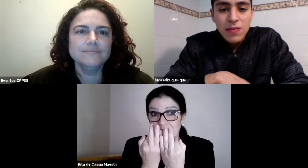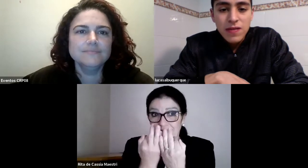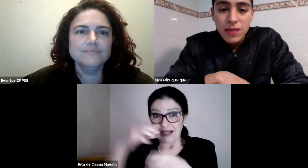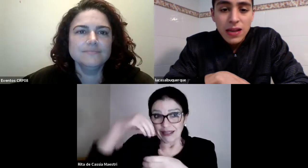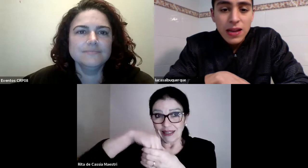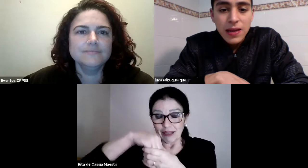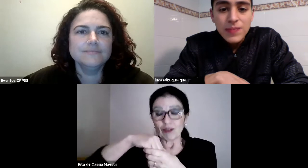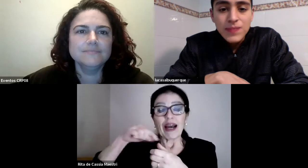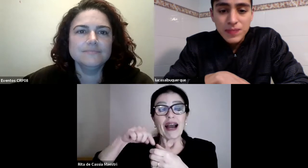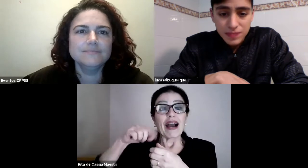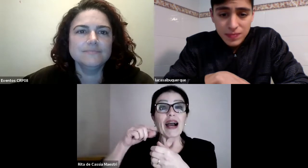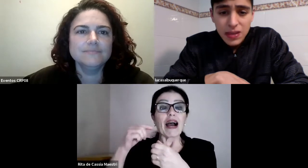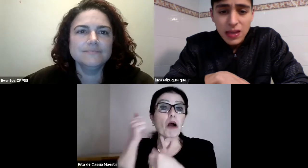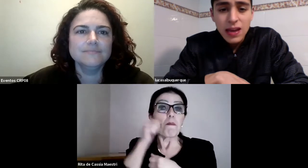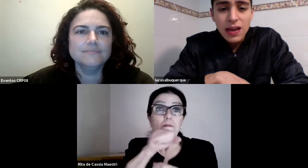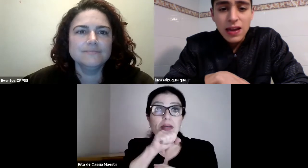minha família, né,